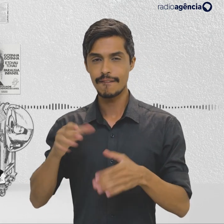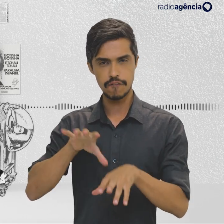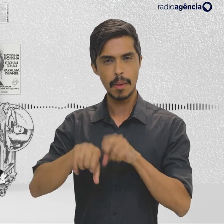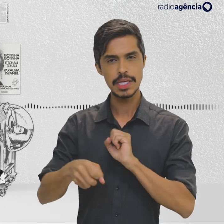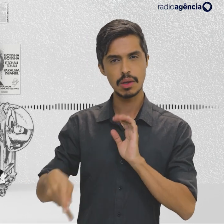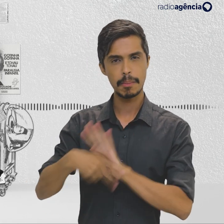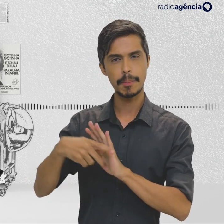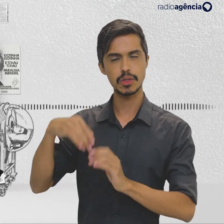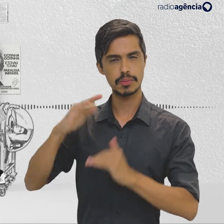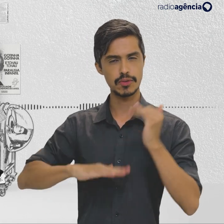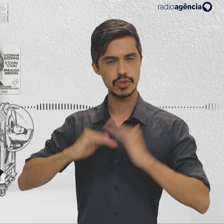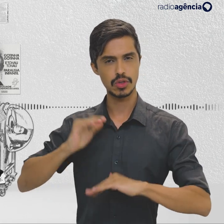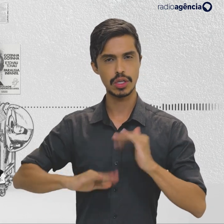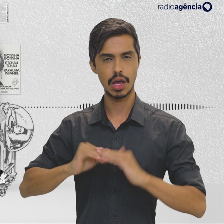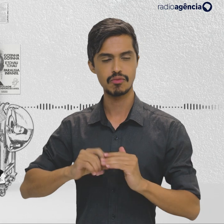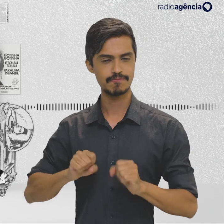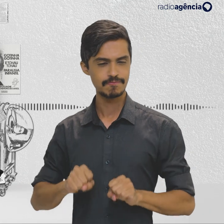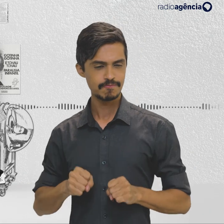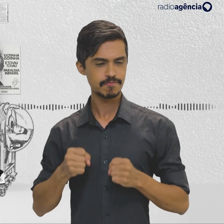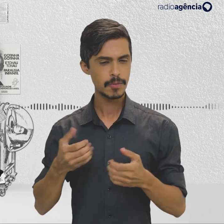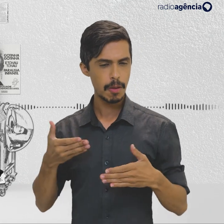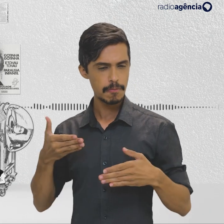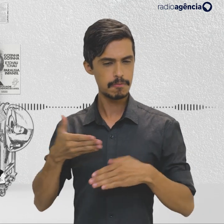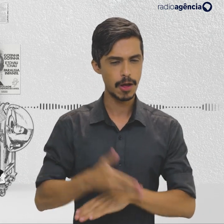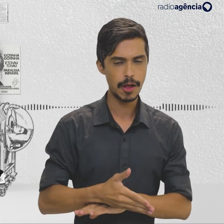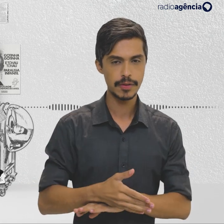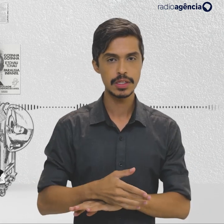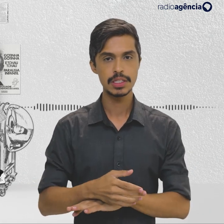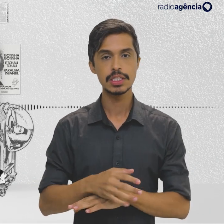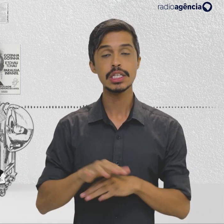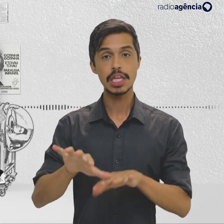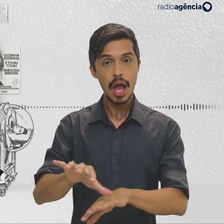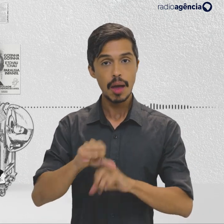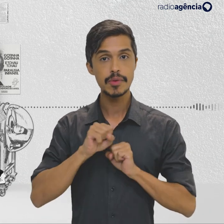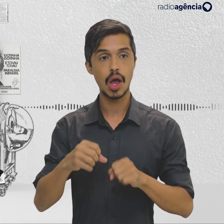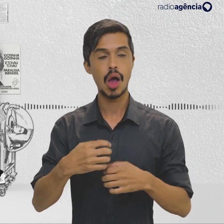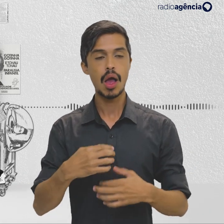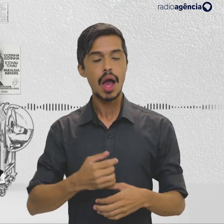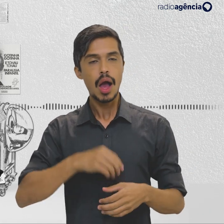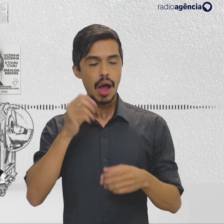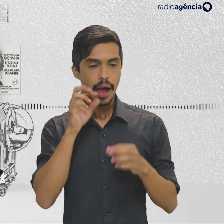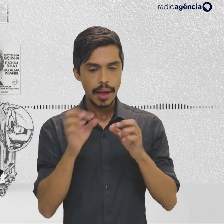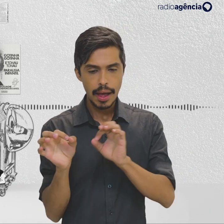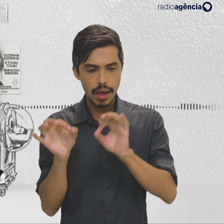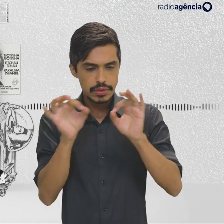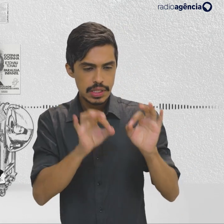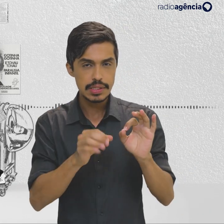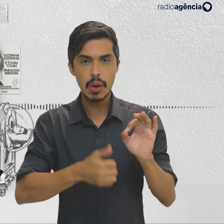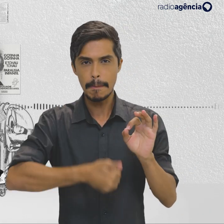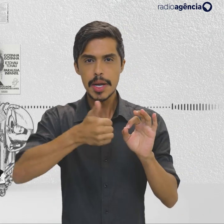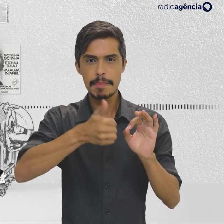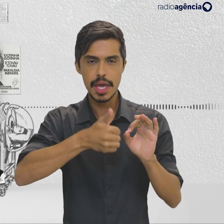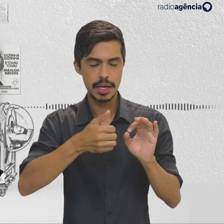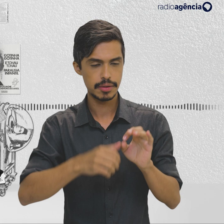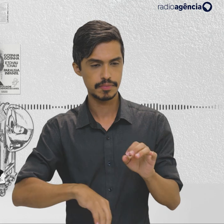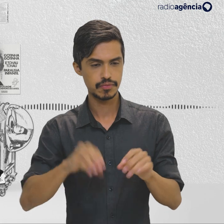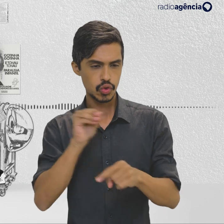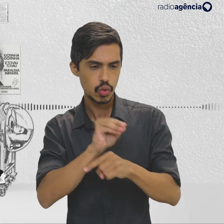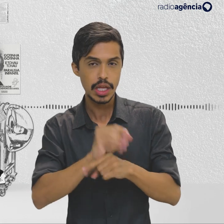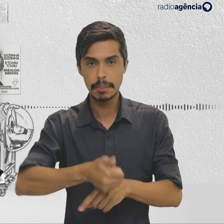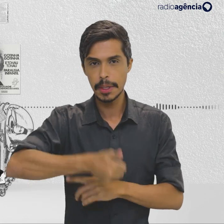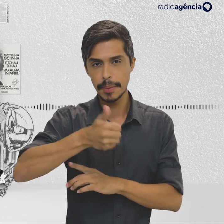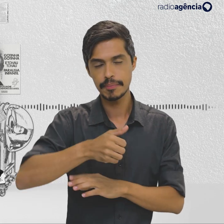profissional que atua e incorporando mais do que nunca atenção primária e não é só